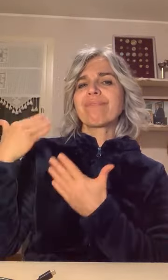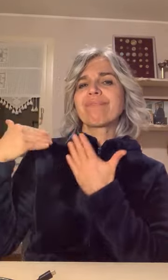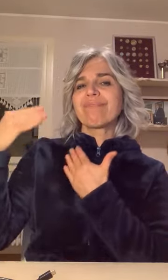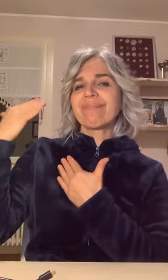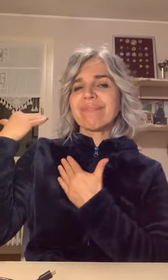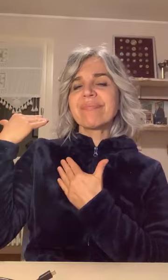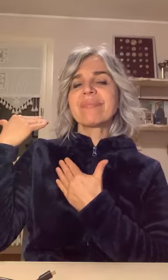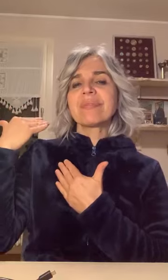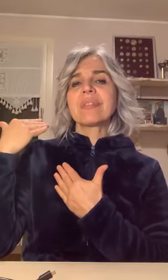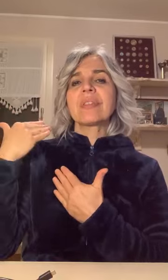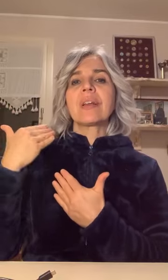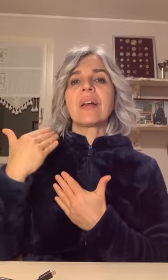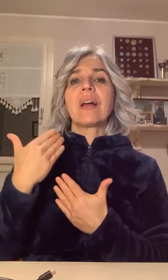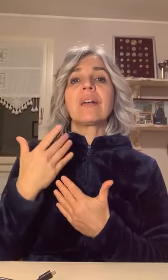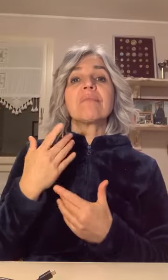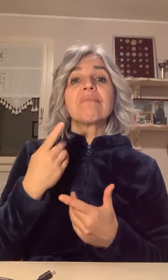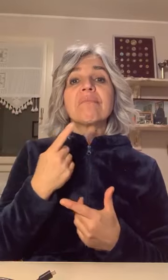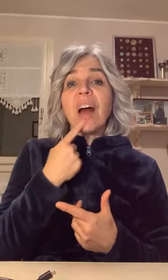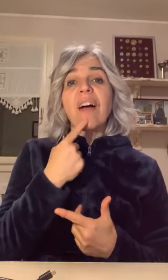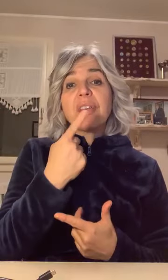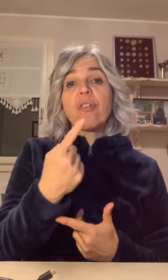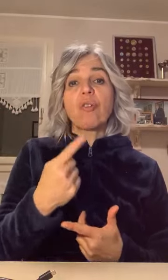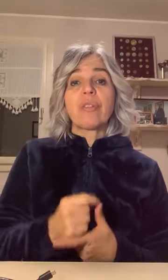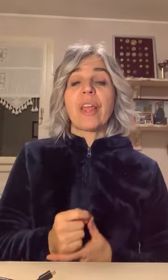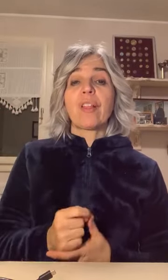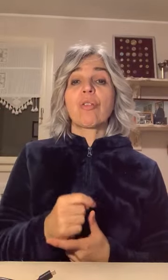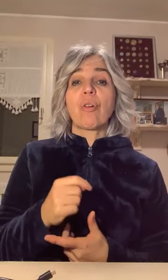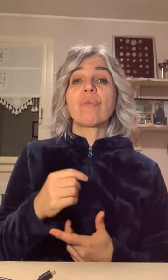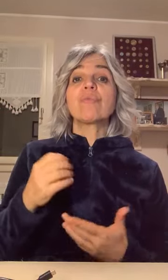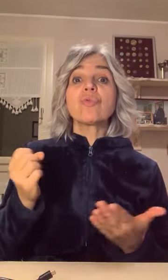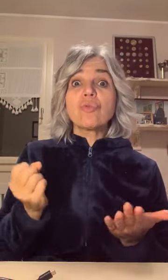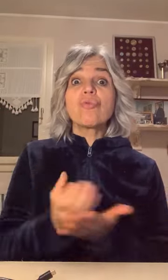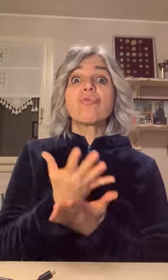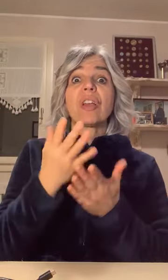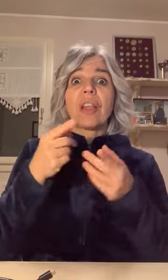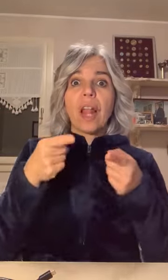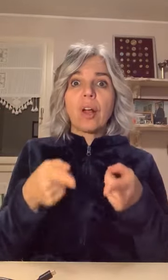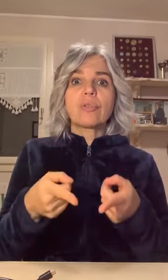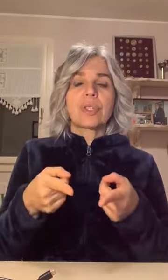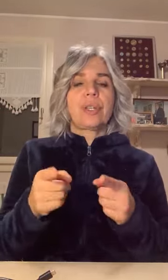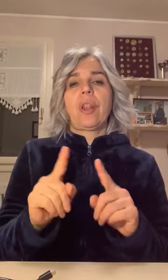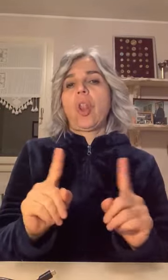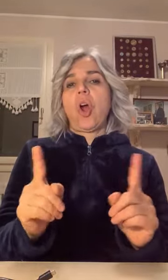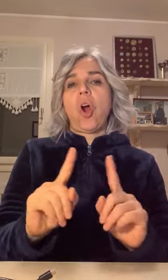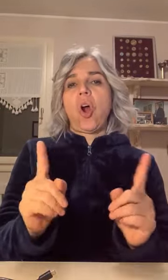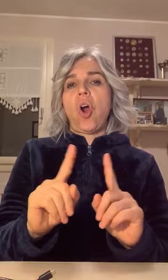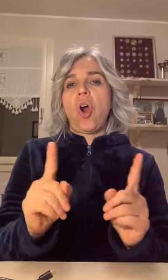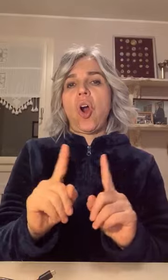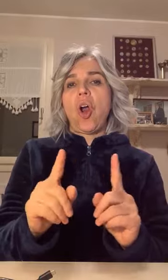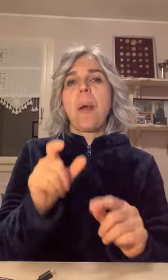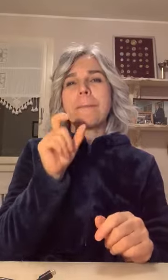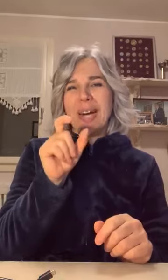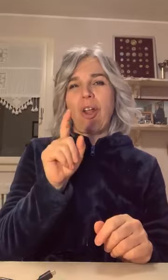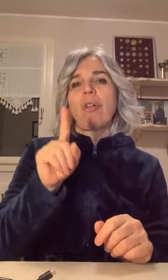No, nessuno di loro. Invece la parola di Dio ci dice quello che avvengono negli ultimi tempi. Quello